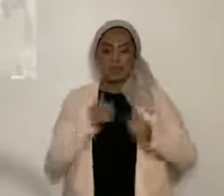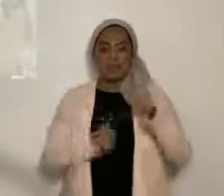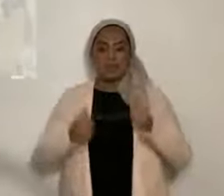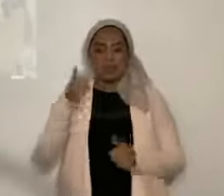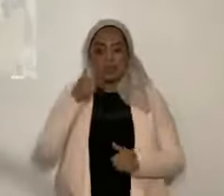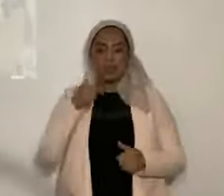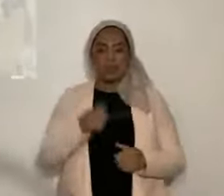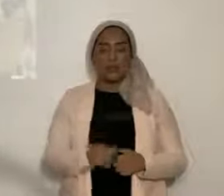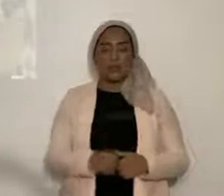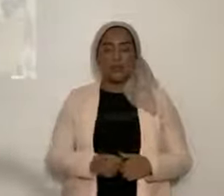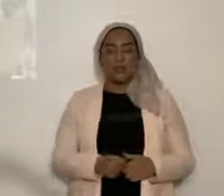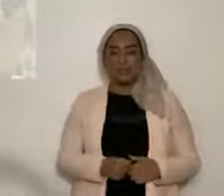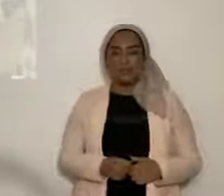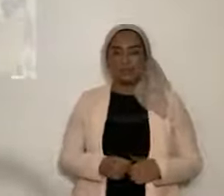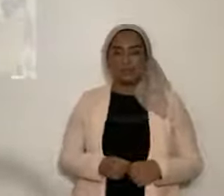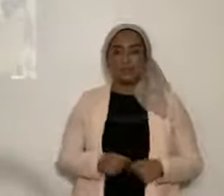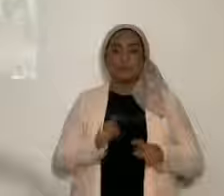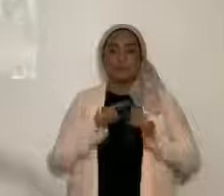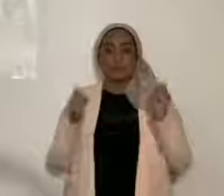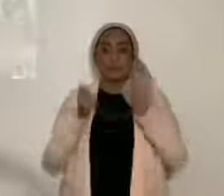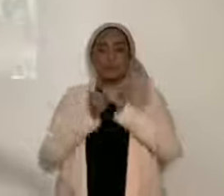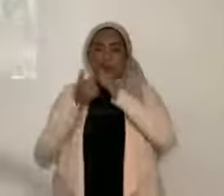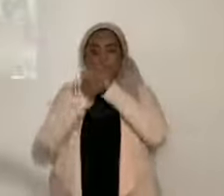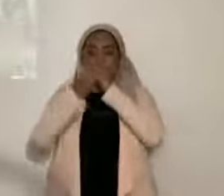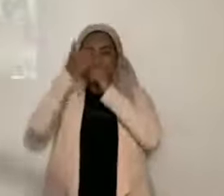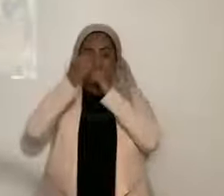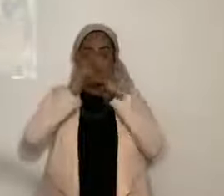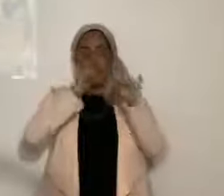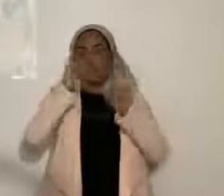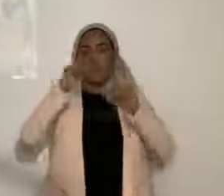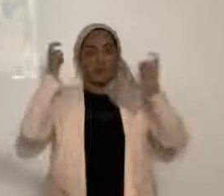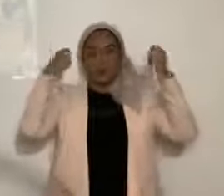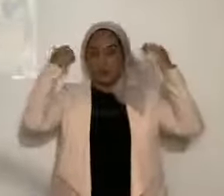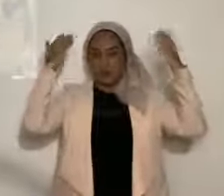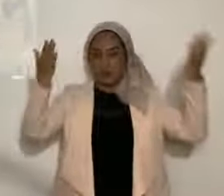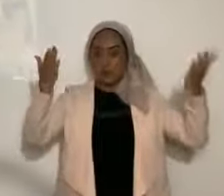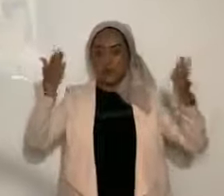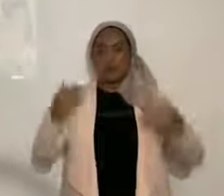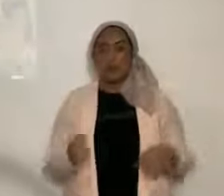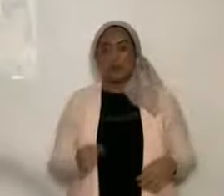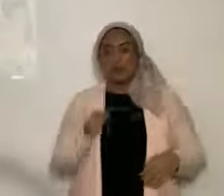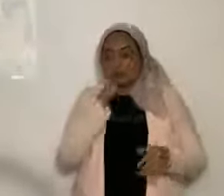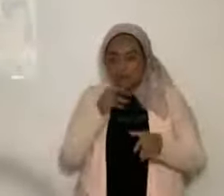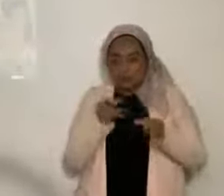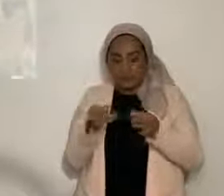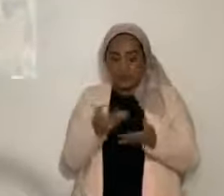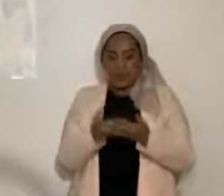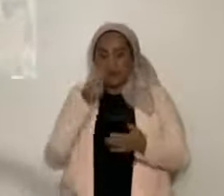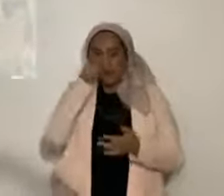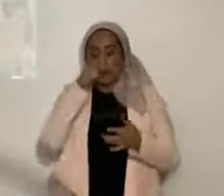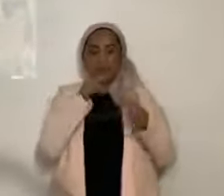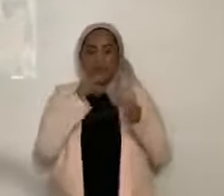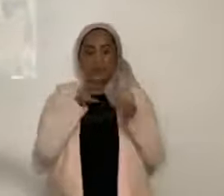Él es soberano. Pero si va a ser con shofar, aleluya. Eso sí no lo especifica ni siquiera en el